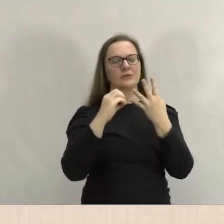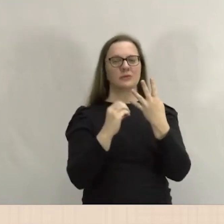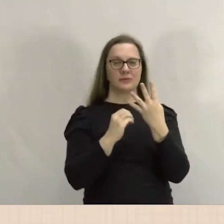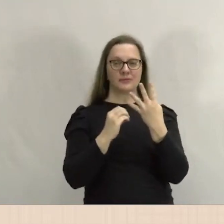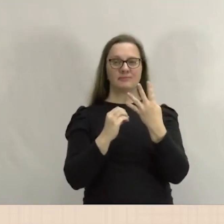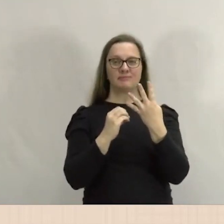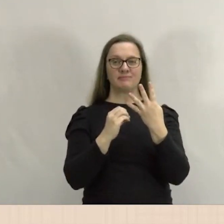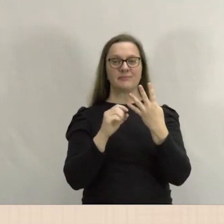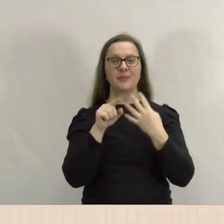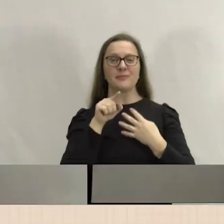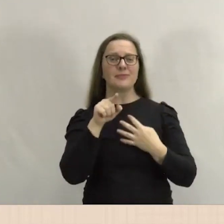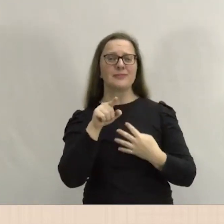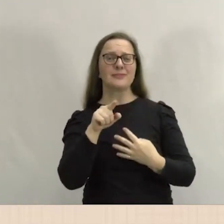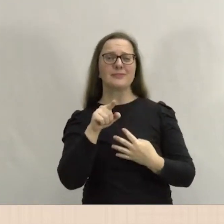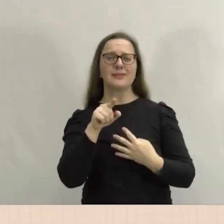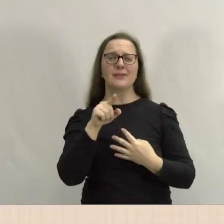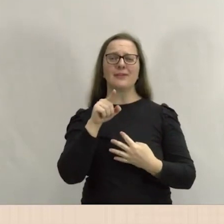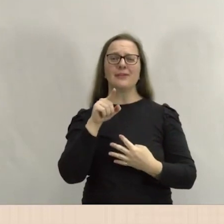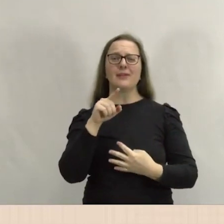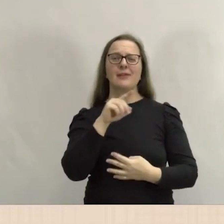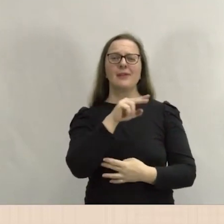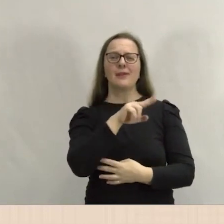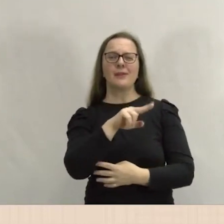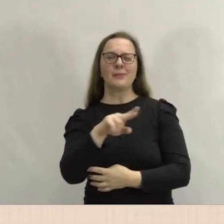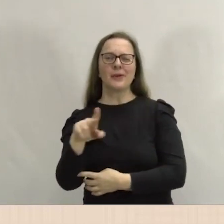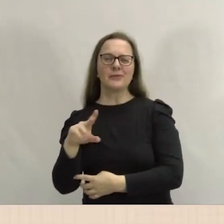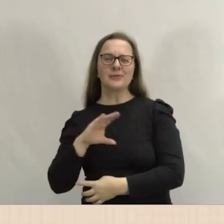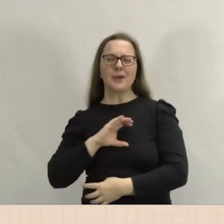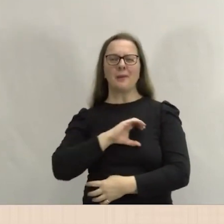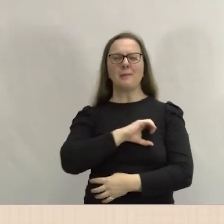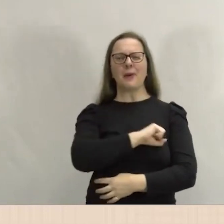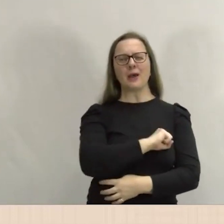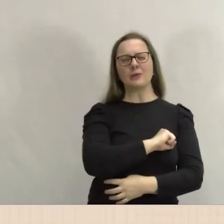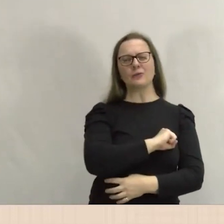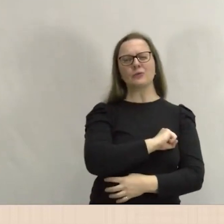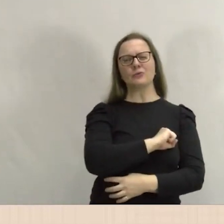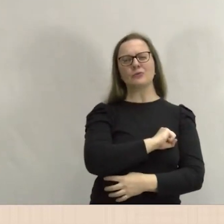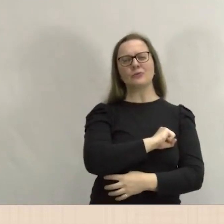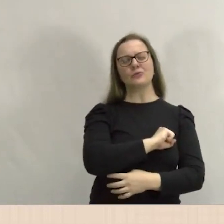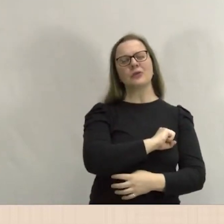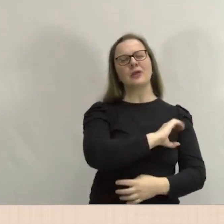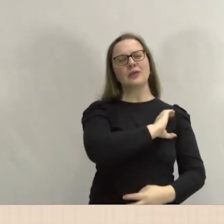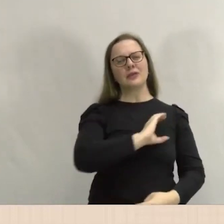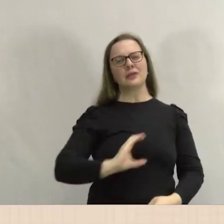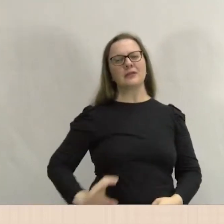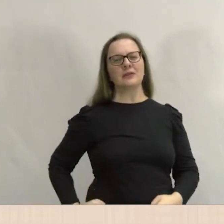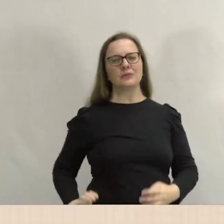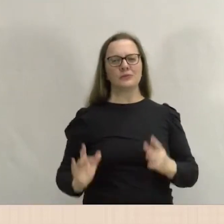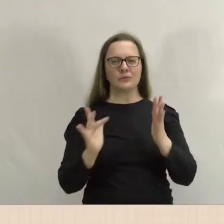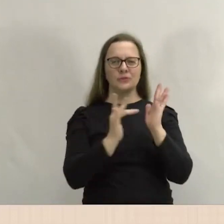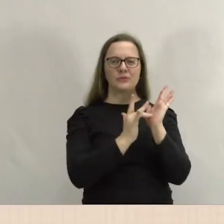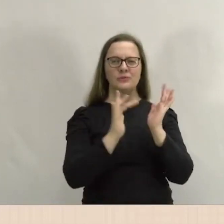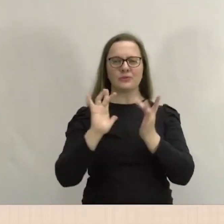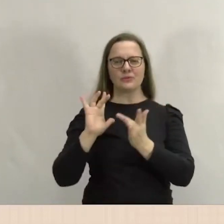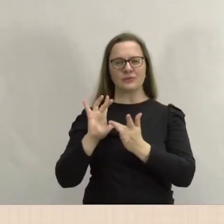Você, querido irmão, querida irmã em Cristo Jesus, e também nossos amigos que